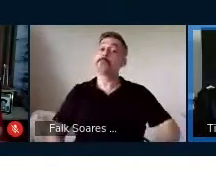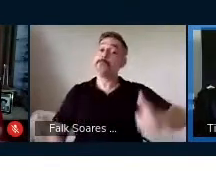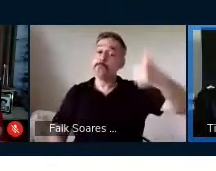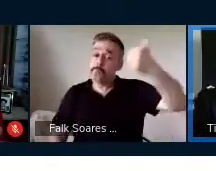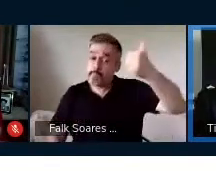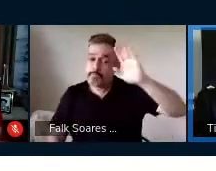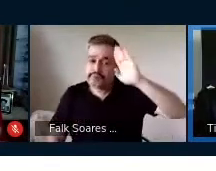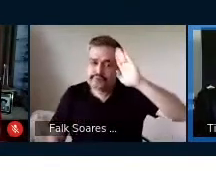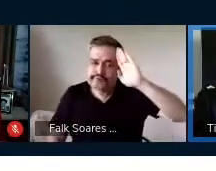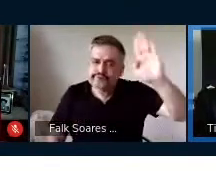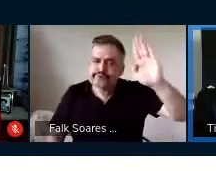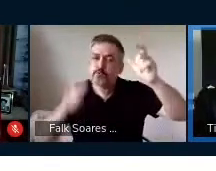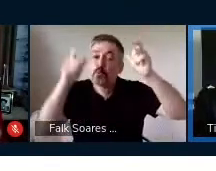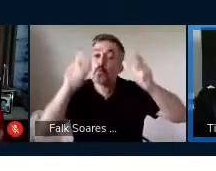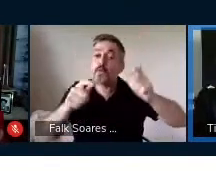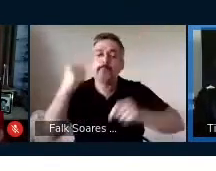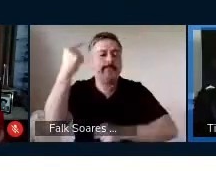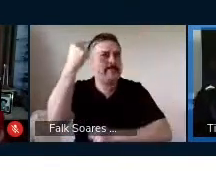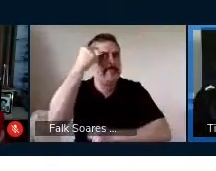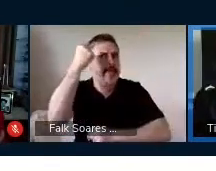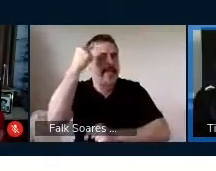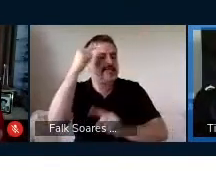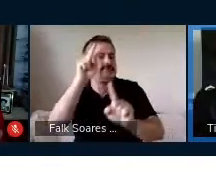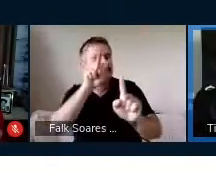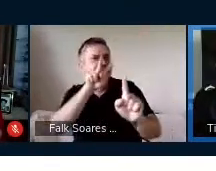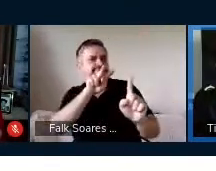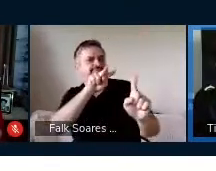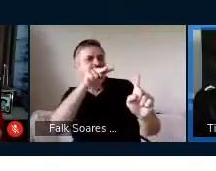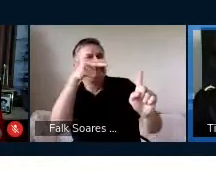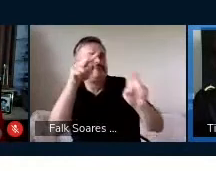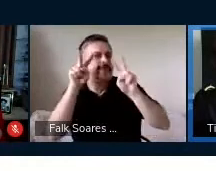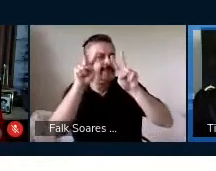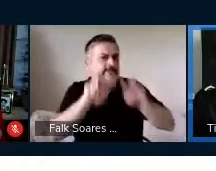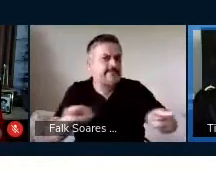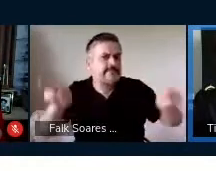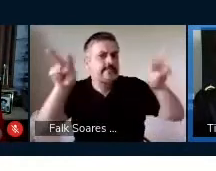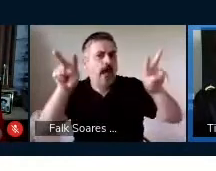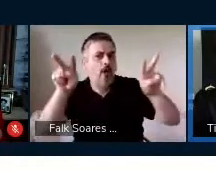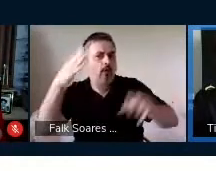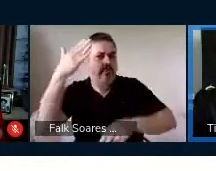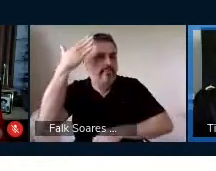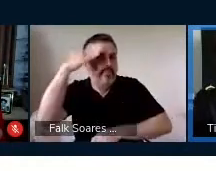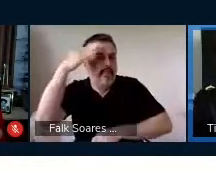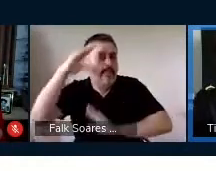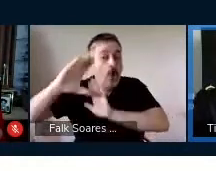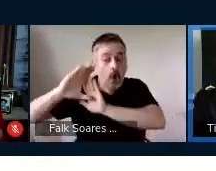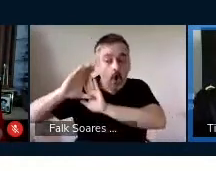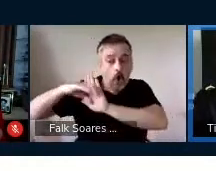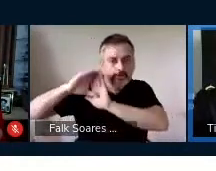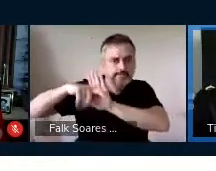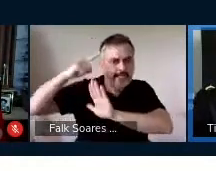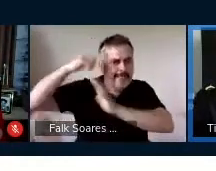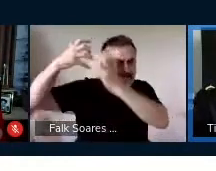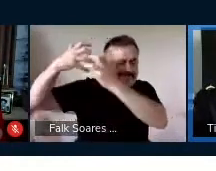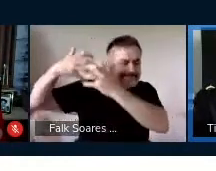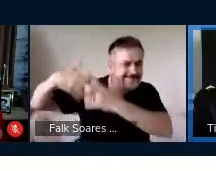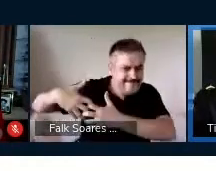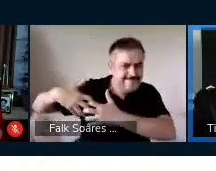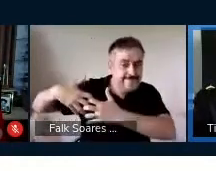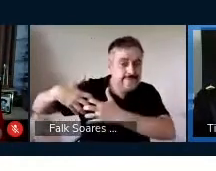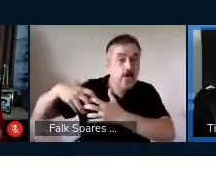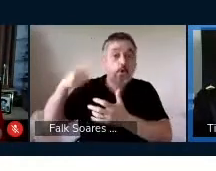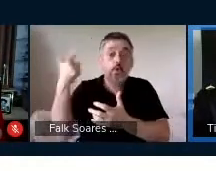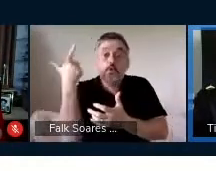primeiro lugar, pensando na visualidade e na compreensão de conceitos complexos acerca